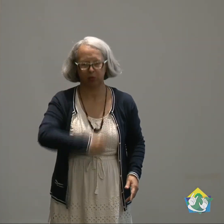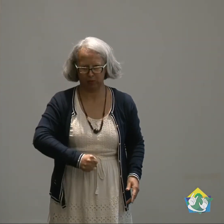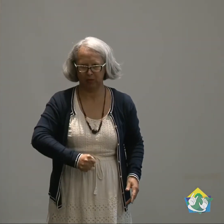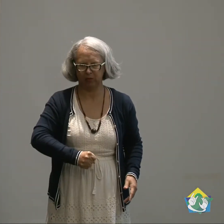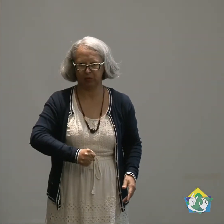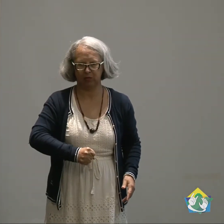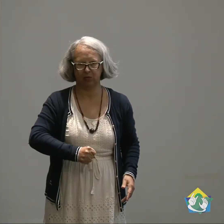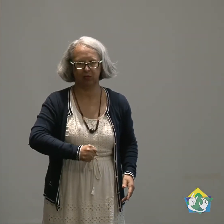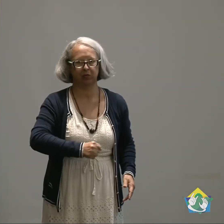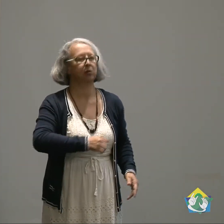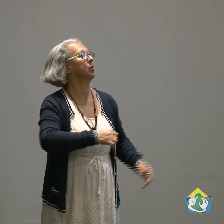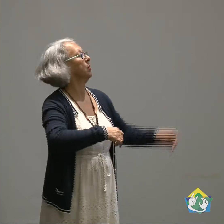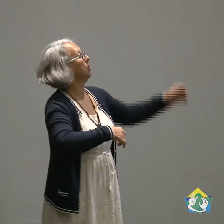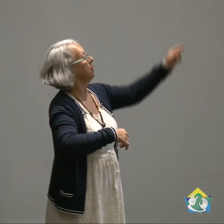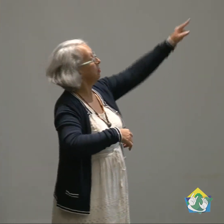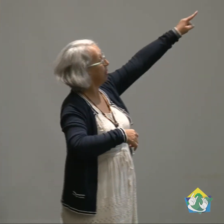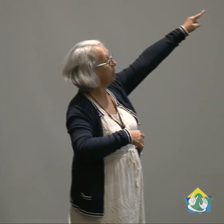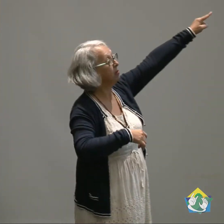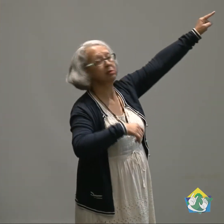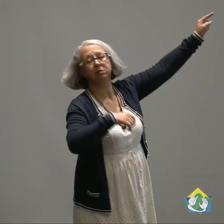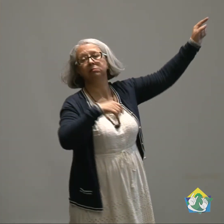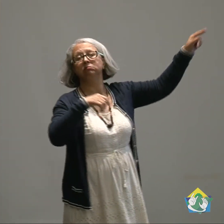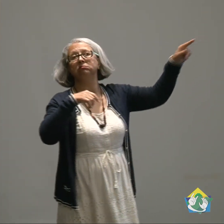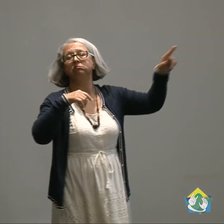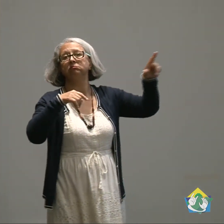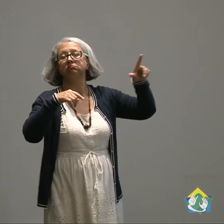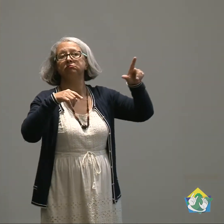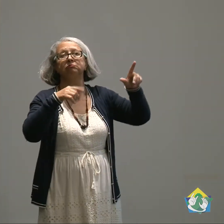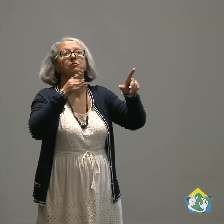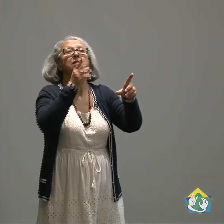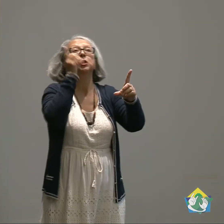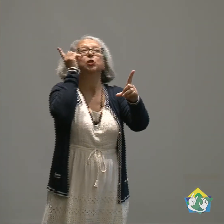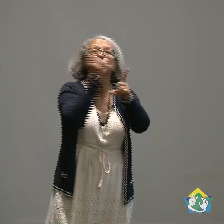É um antropólogo, esses sinais são aceitáveis também para antropólogo, né?